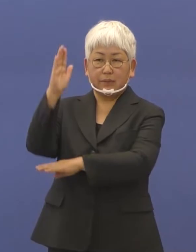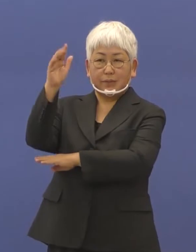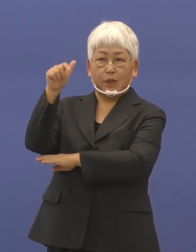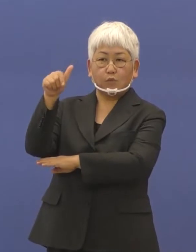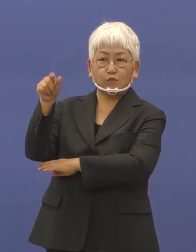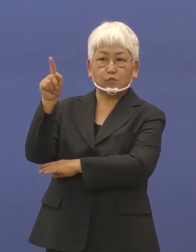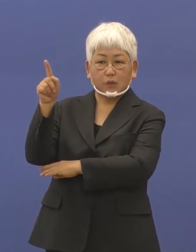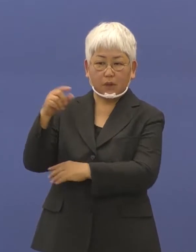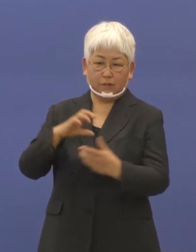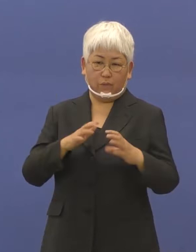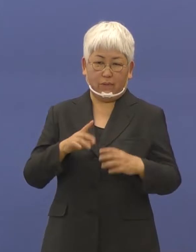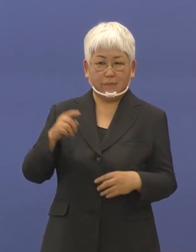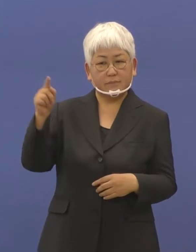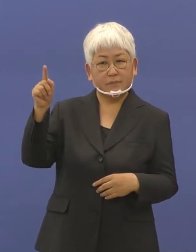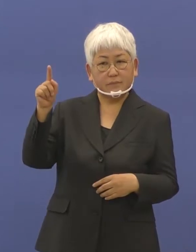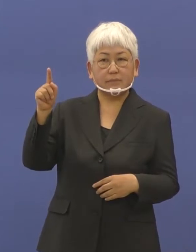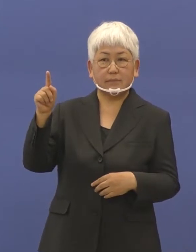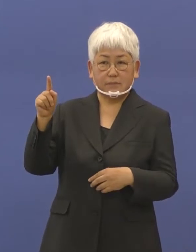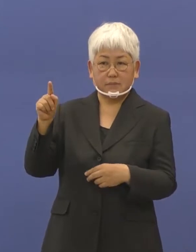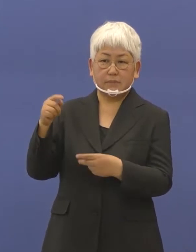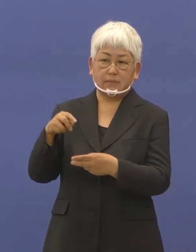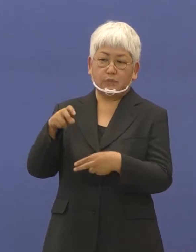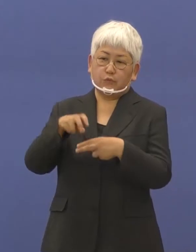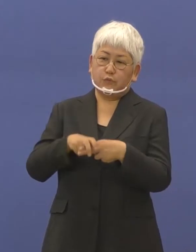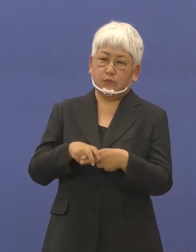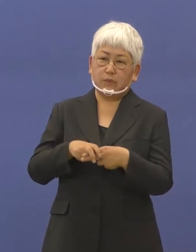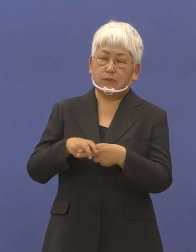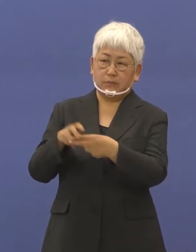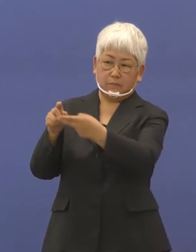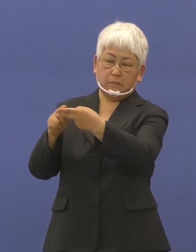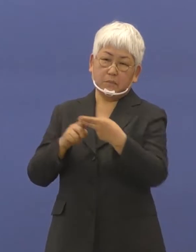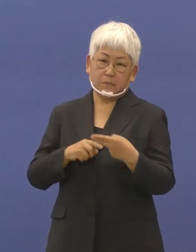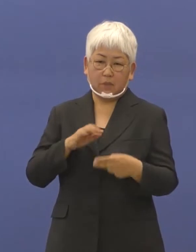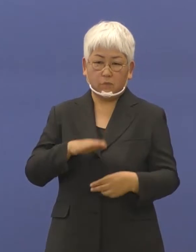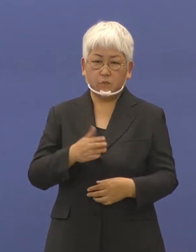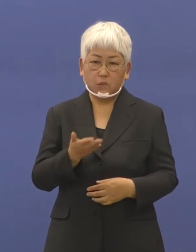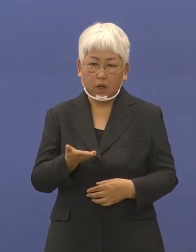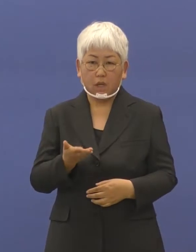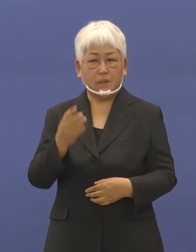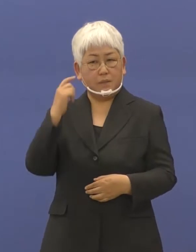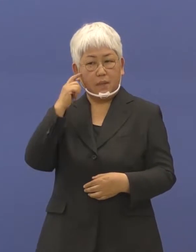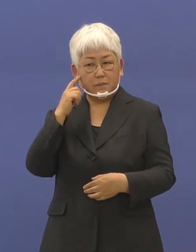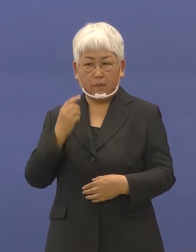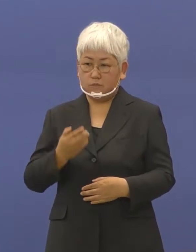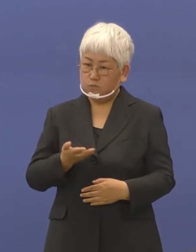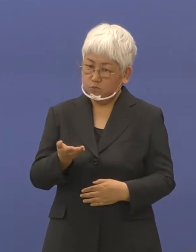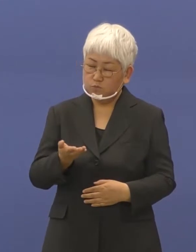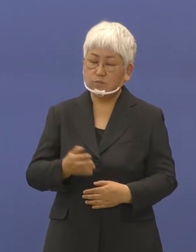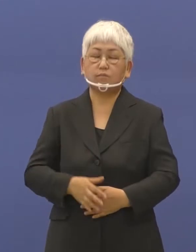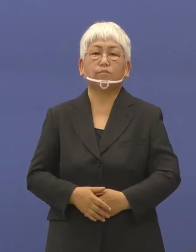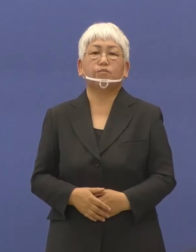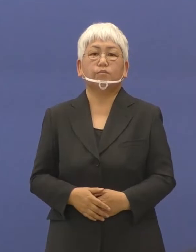しょうか？また知事ご自身出席の考えがあるのかどうか お聞かせいただければと思います。